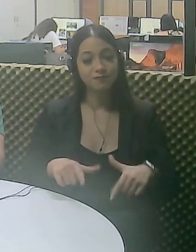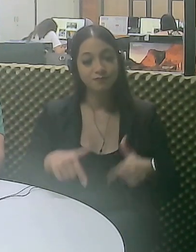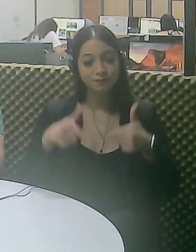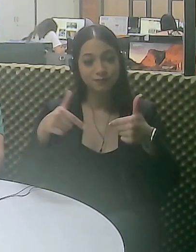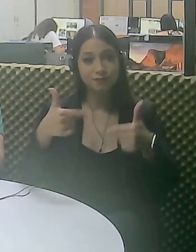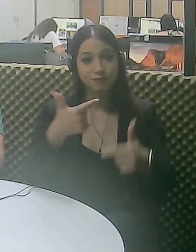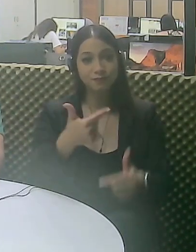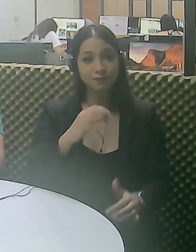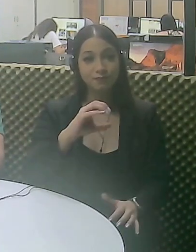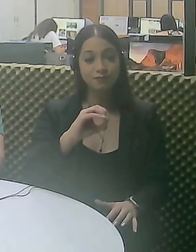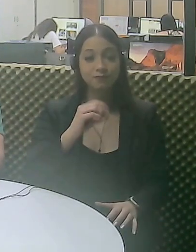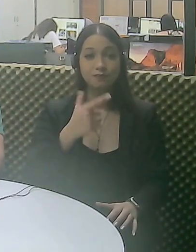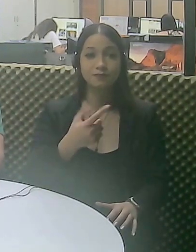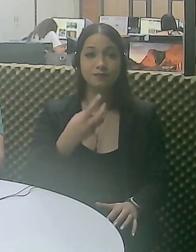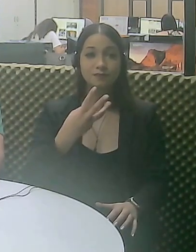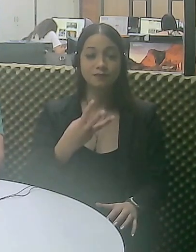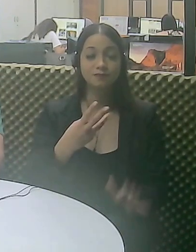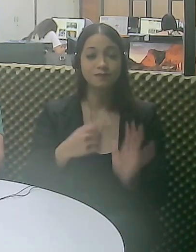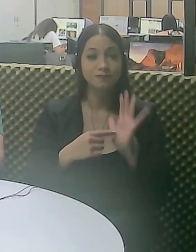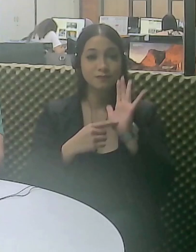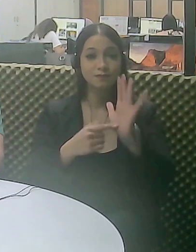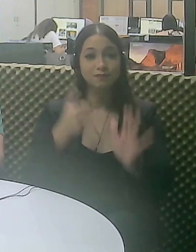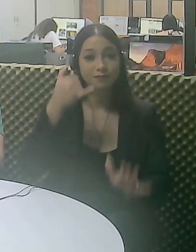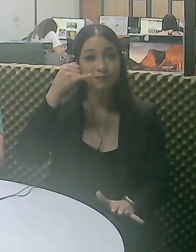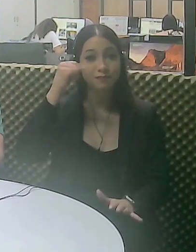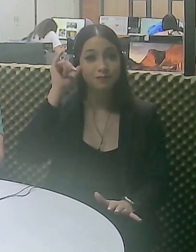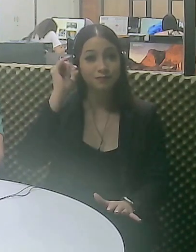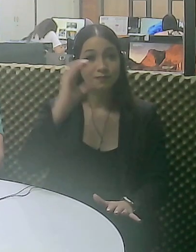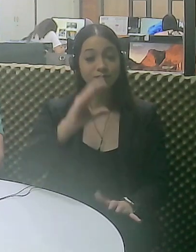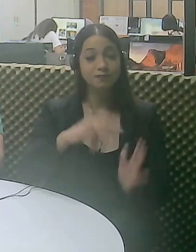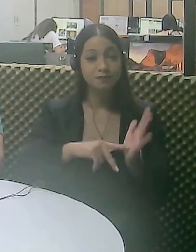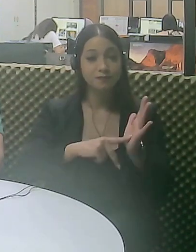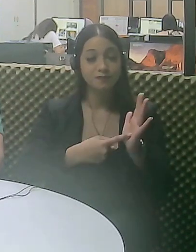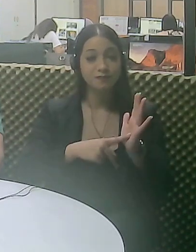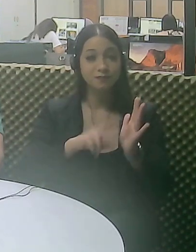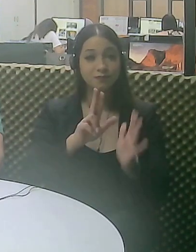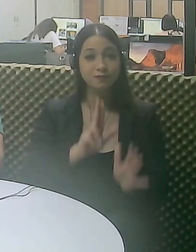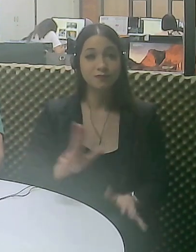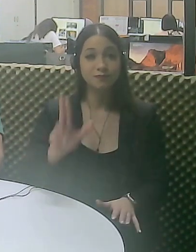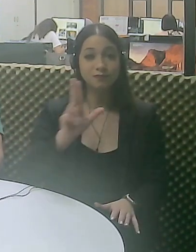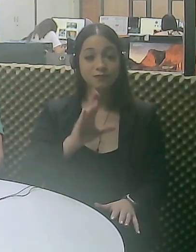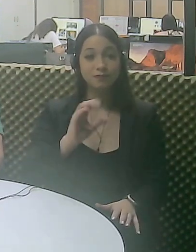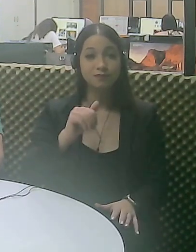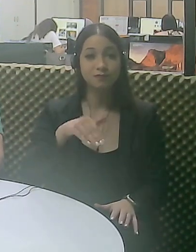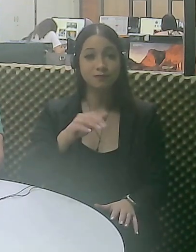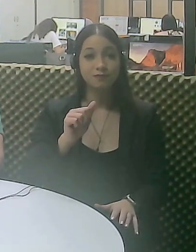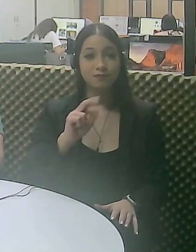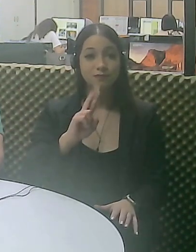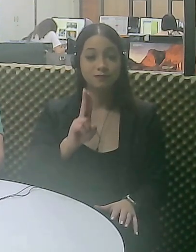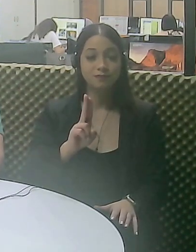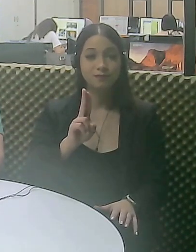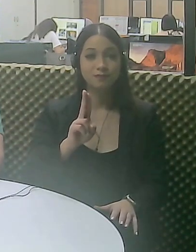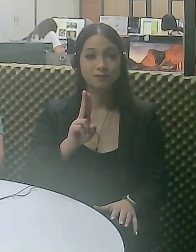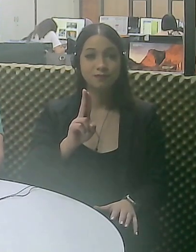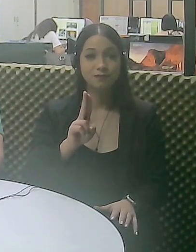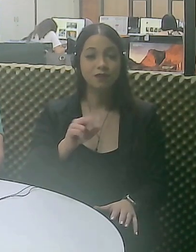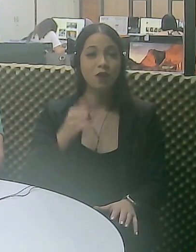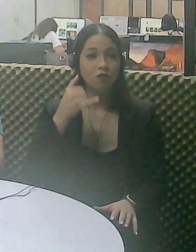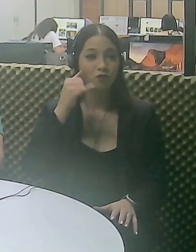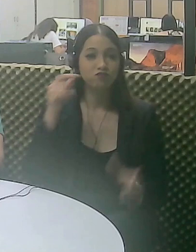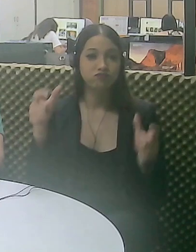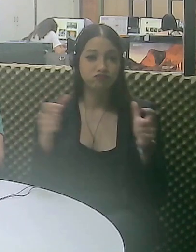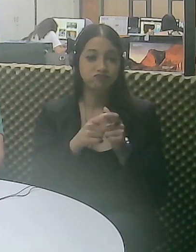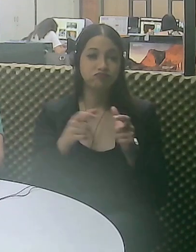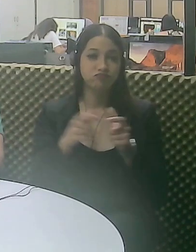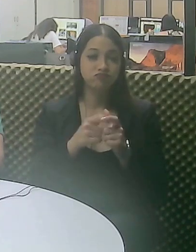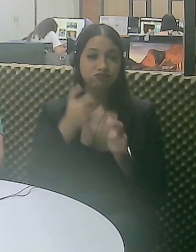edição 2023 da Exposição Agropecuária do Sindicato Rural de Uberlândia, o Camaro. Na área batizada de Fazendinha